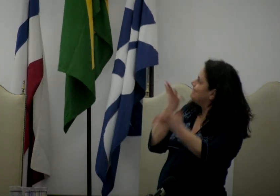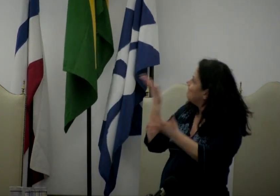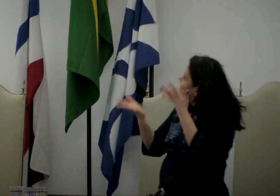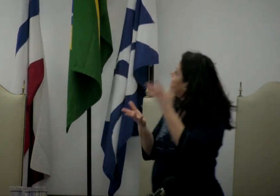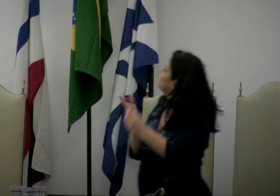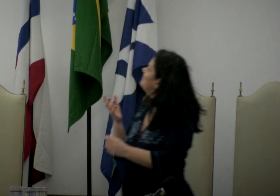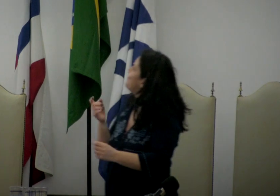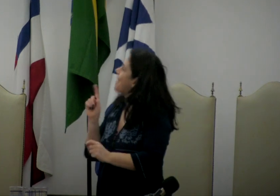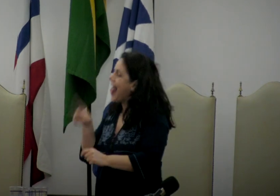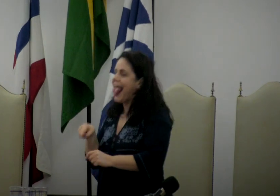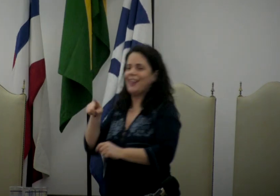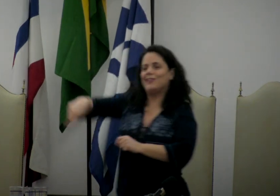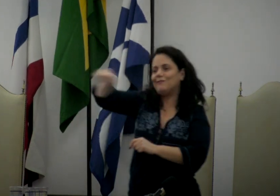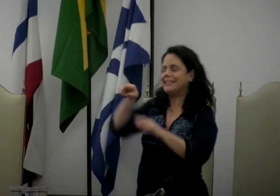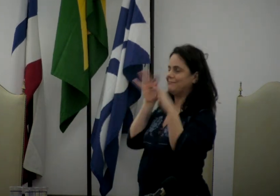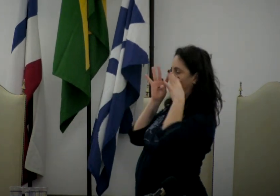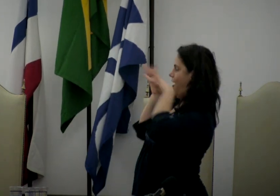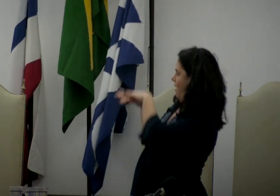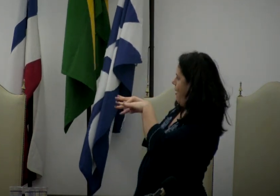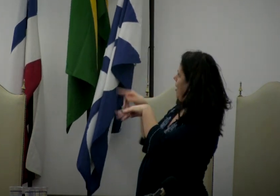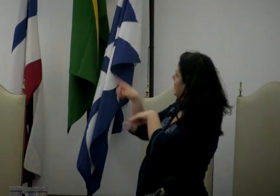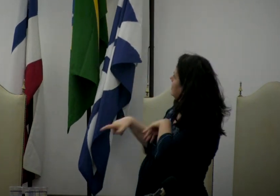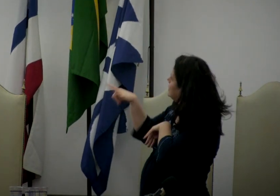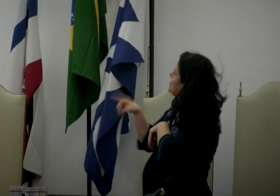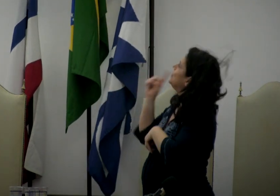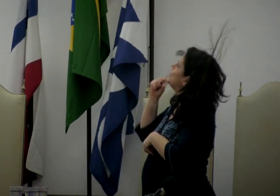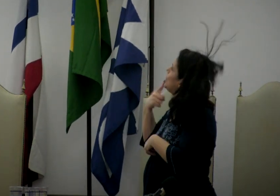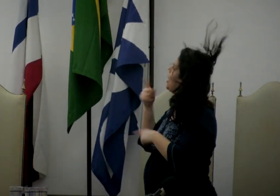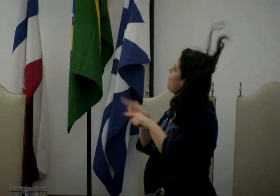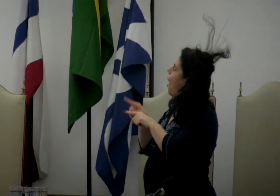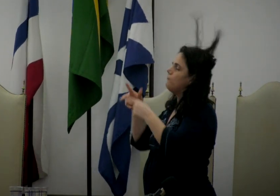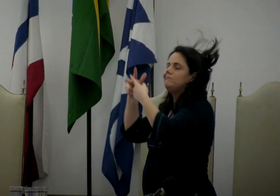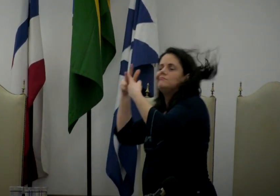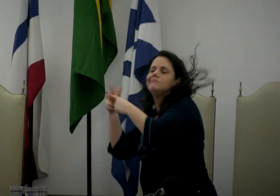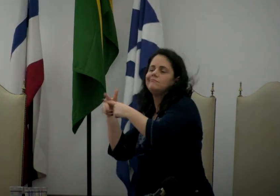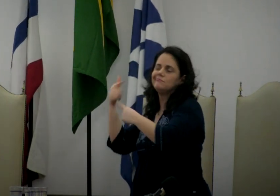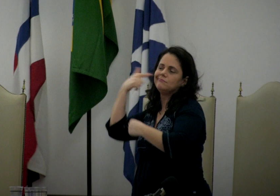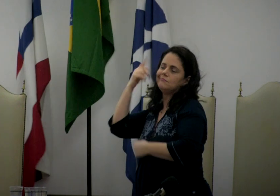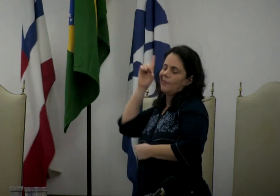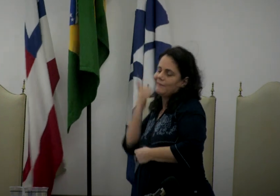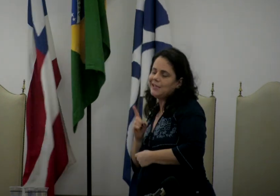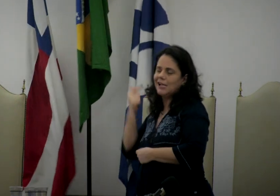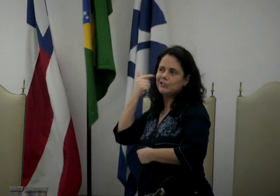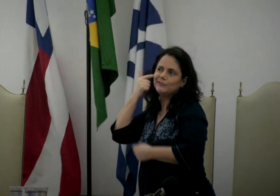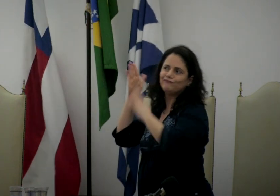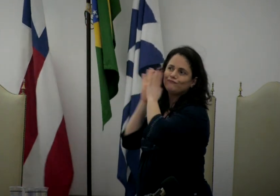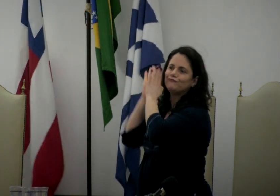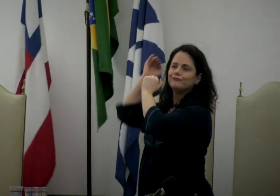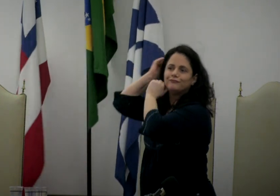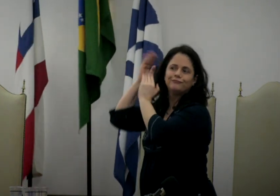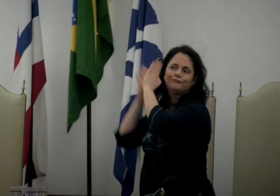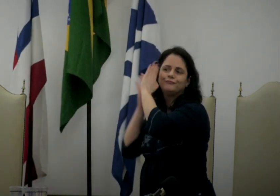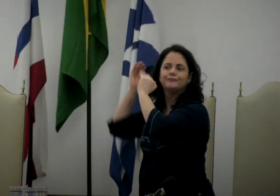Então, o que significa o implante coclear? Se vocês prestarem atenção, ainda é